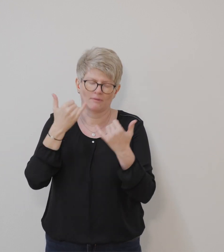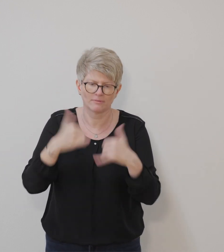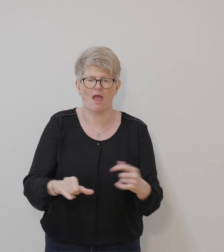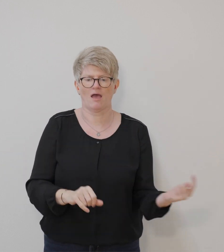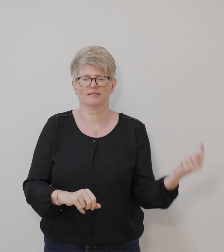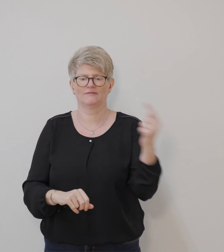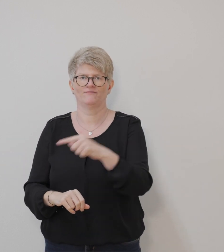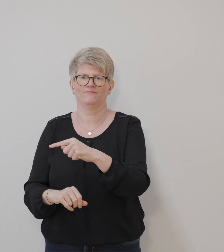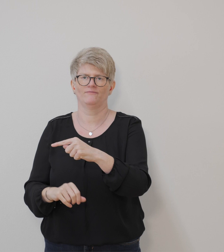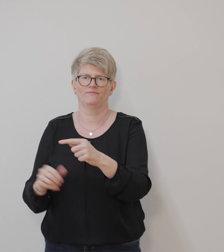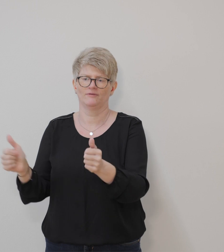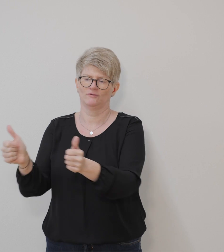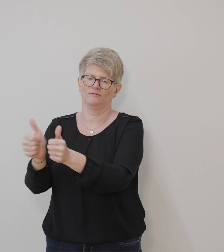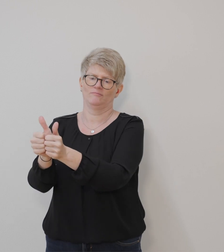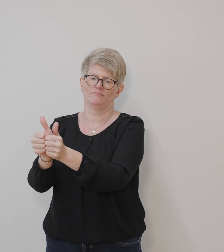zusammen.